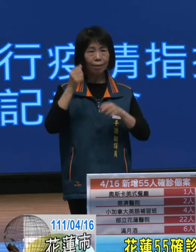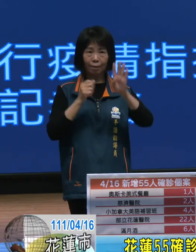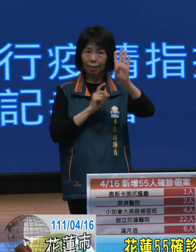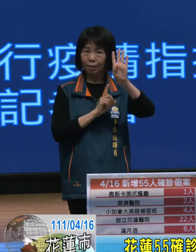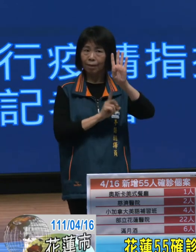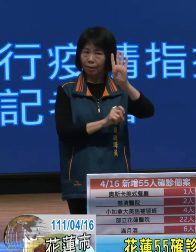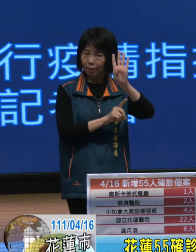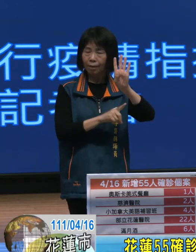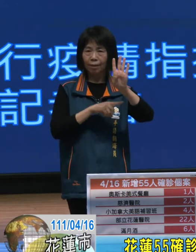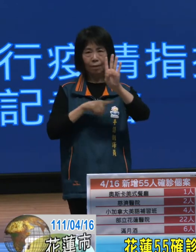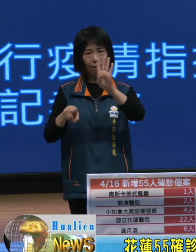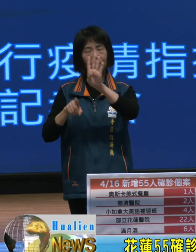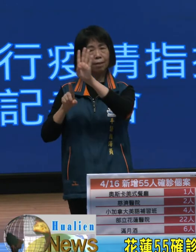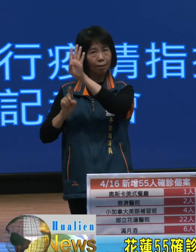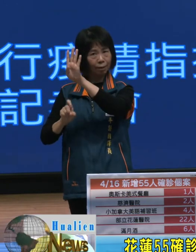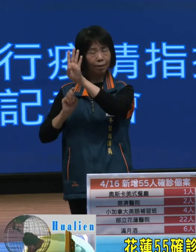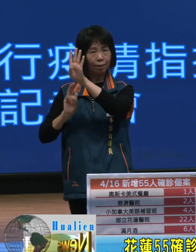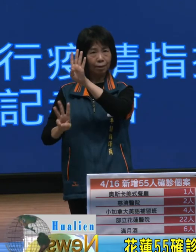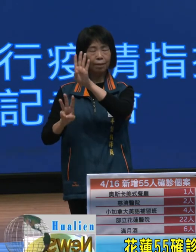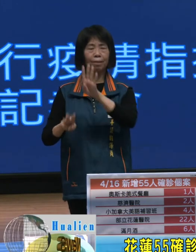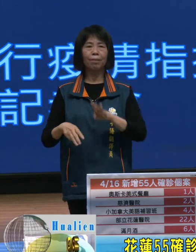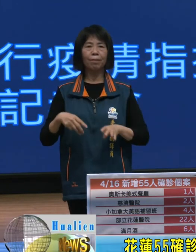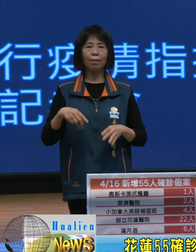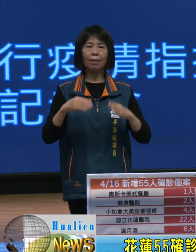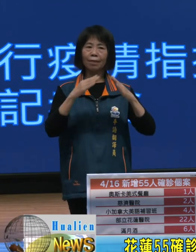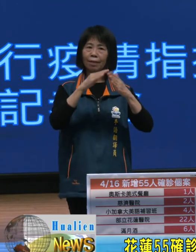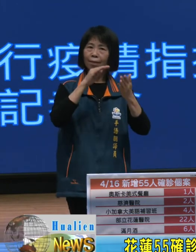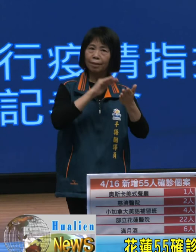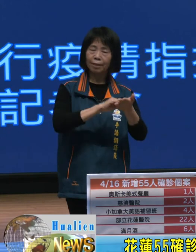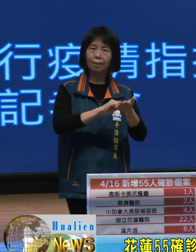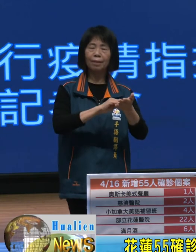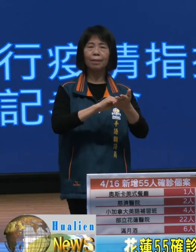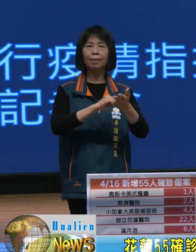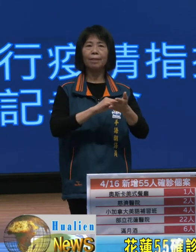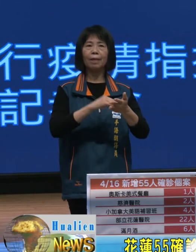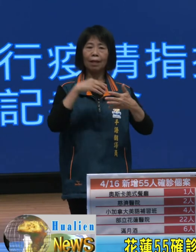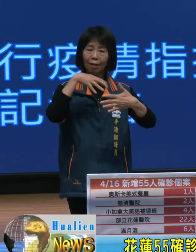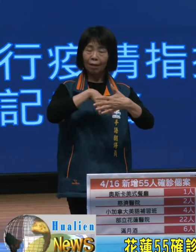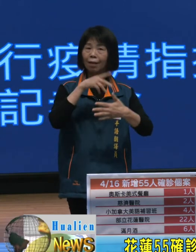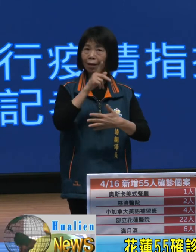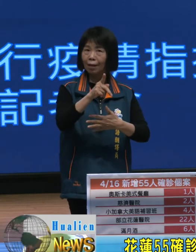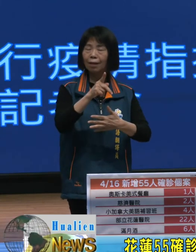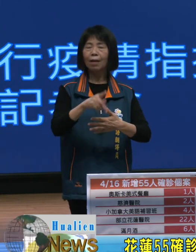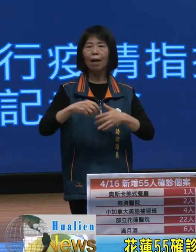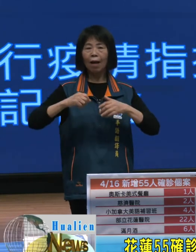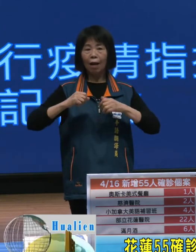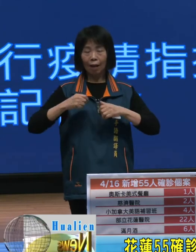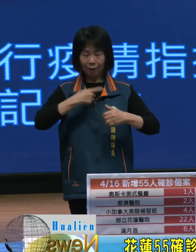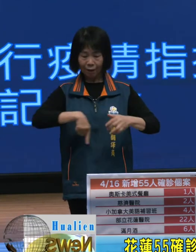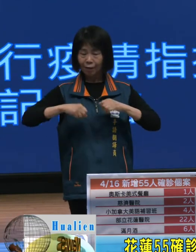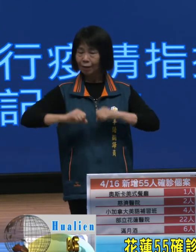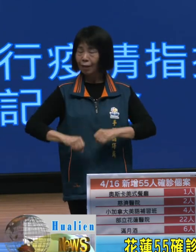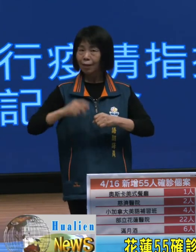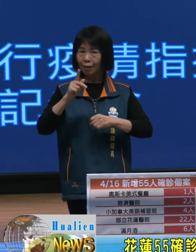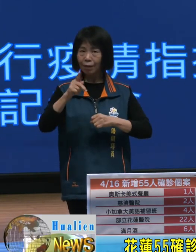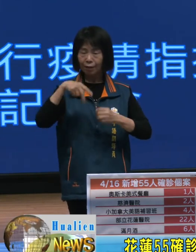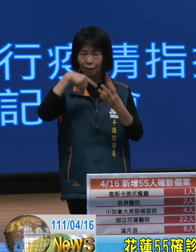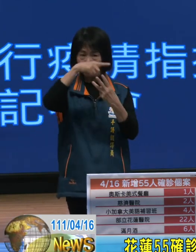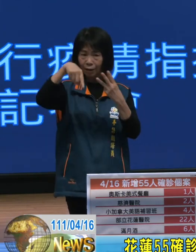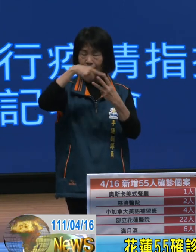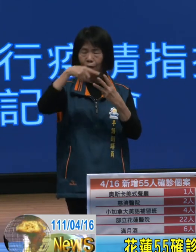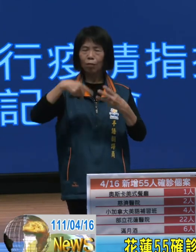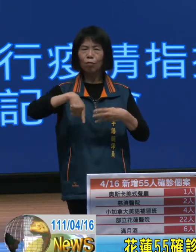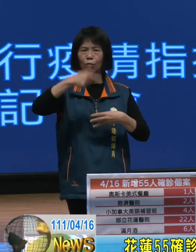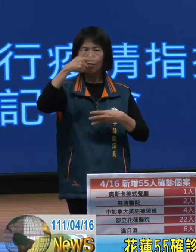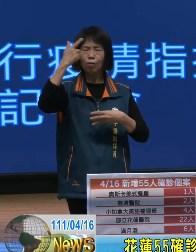科、加医科、体健科就医的门诊，就是门诊门诊部、门诊的区块的人，请